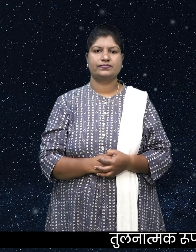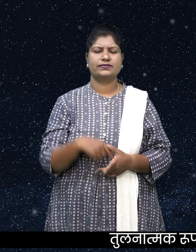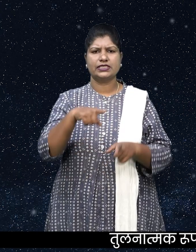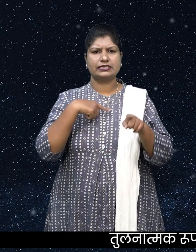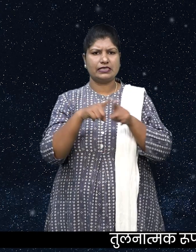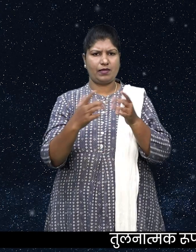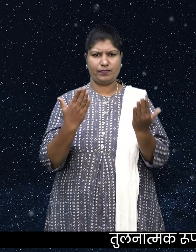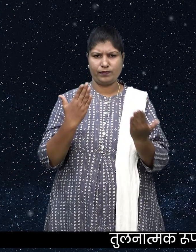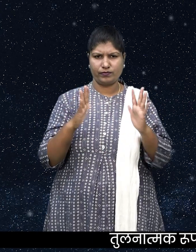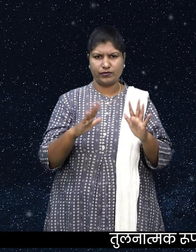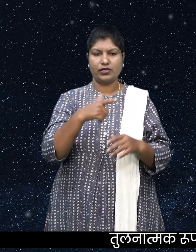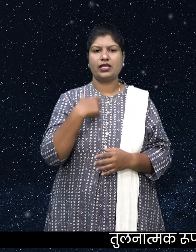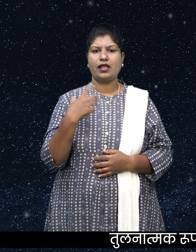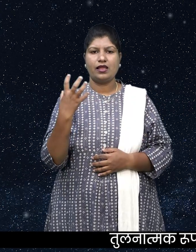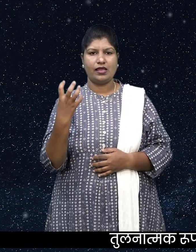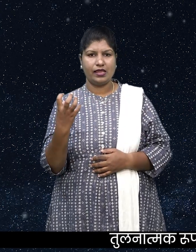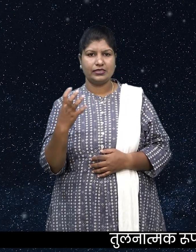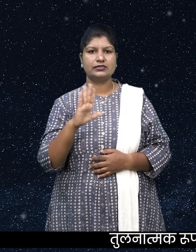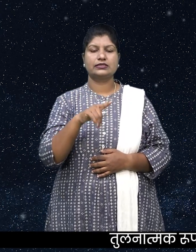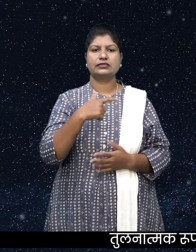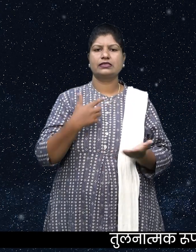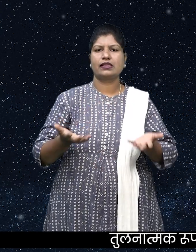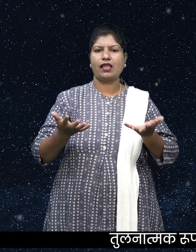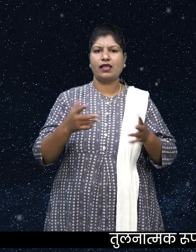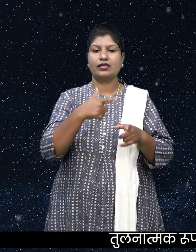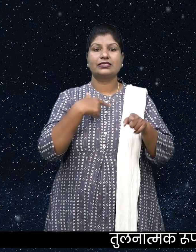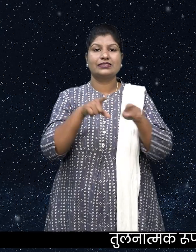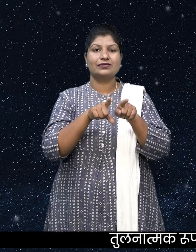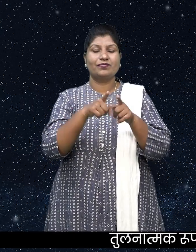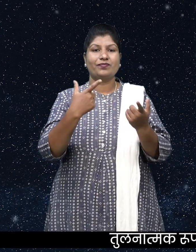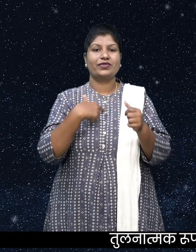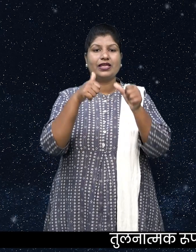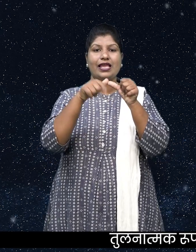तुलनात्मक रूप से हल्के तत्व जैसे कि एल्यूमीनियम